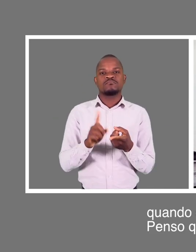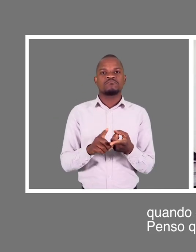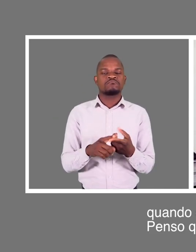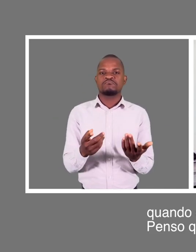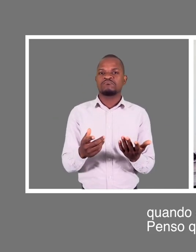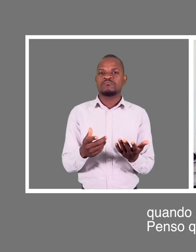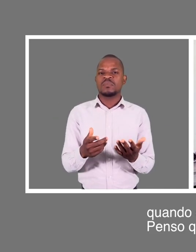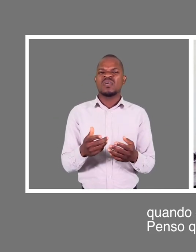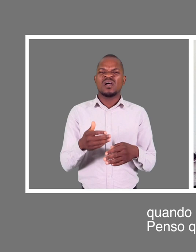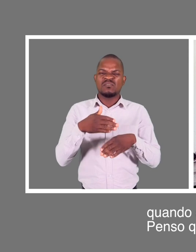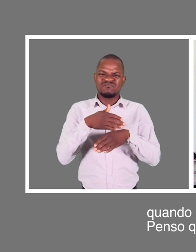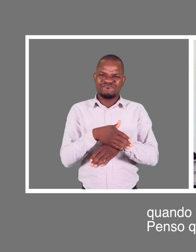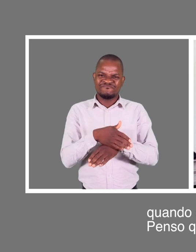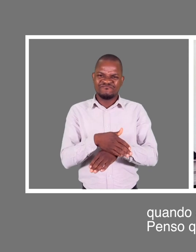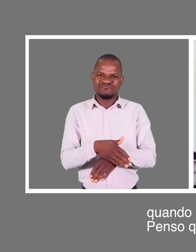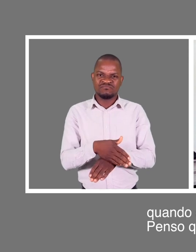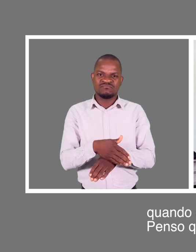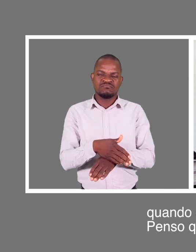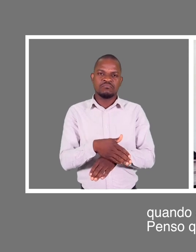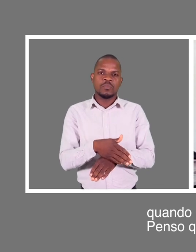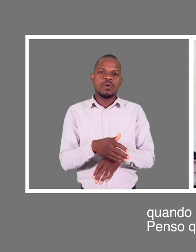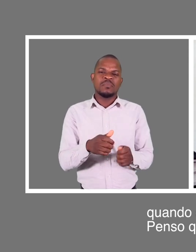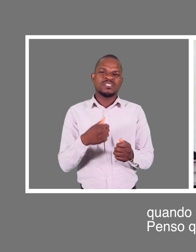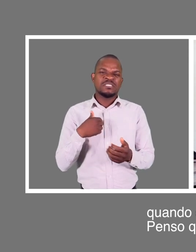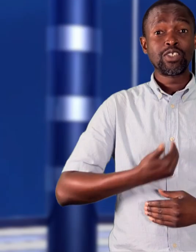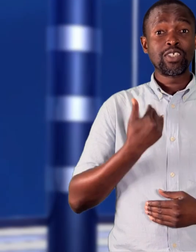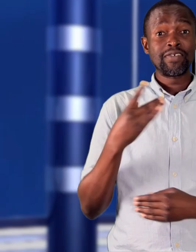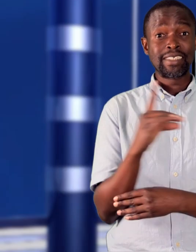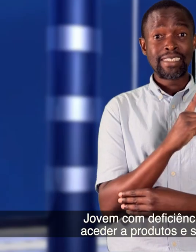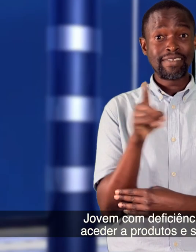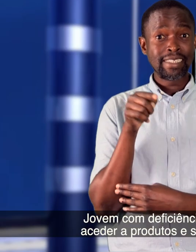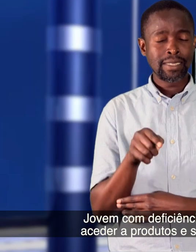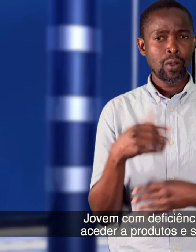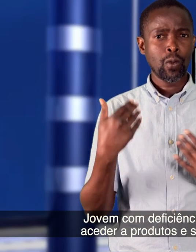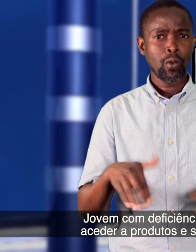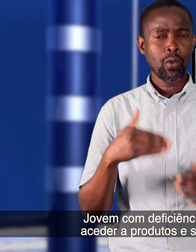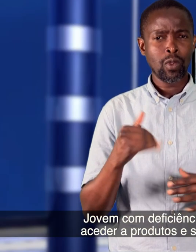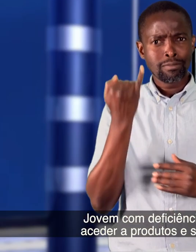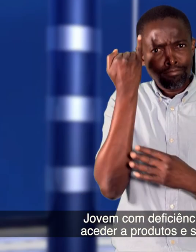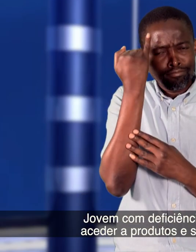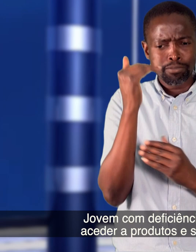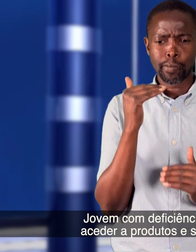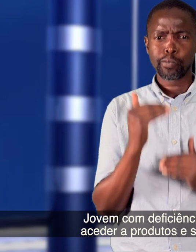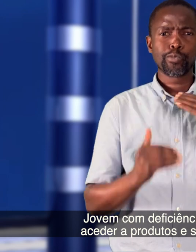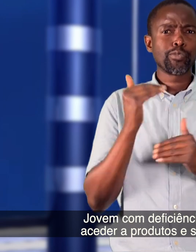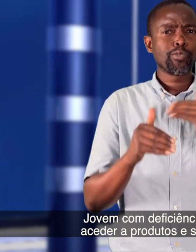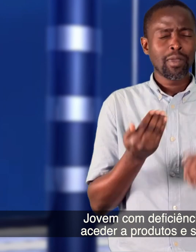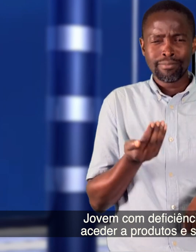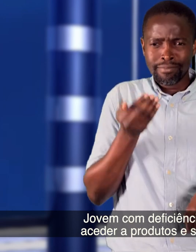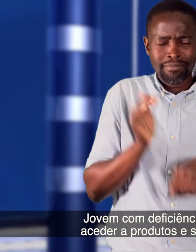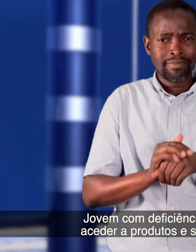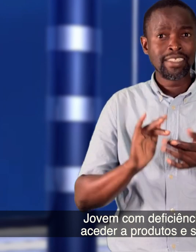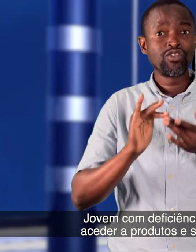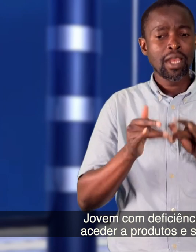estava a passar mal, eu acho que foi numa madrugada. Jovem com deficiência desenvolve